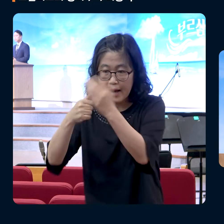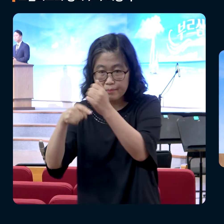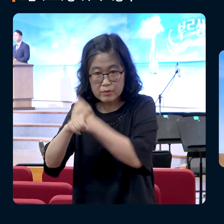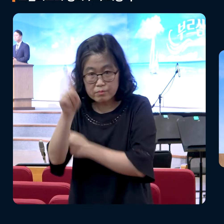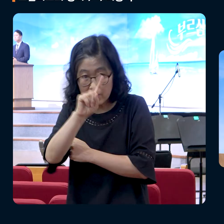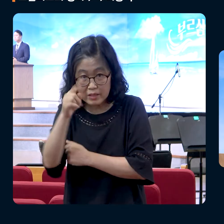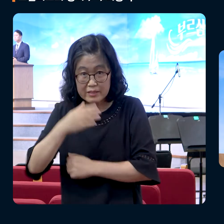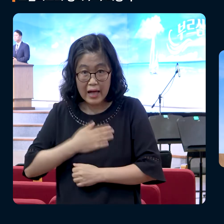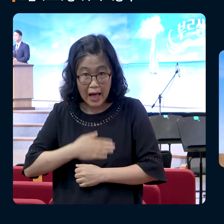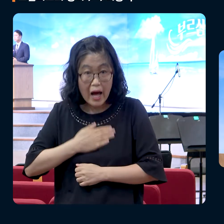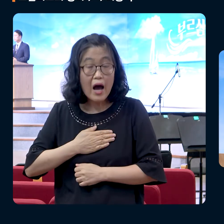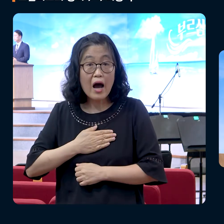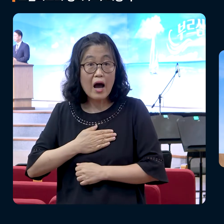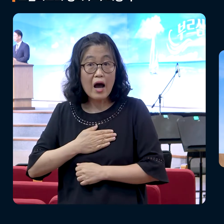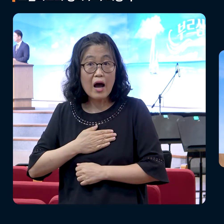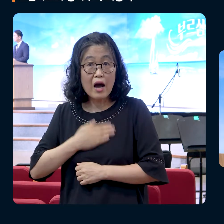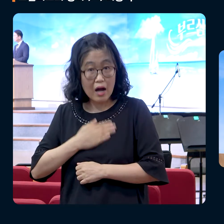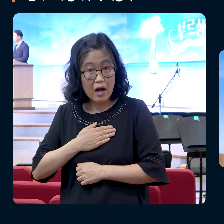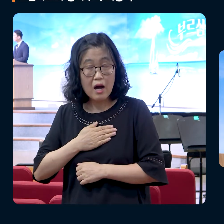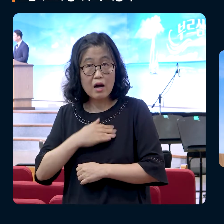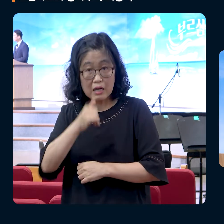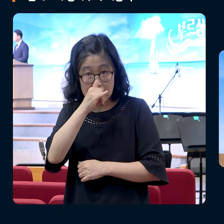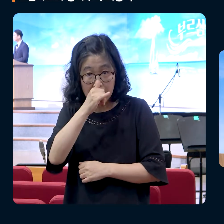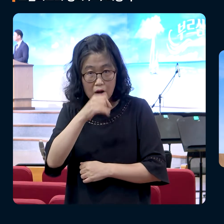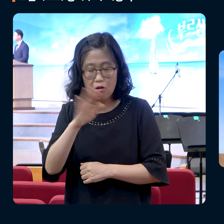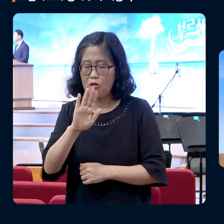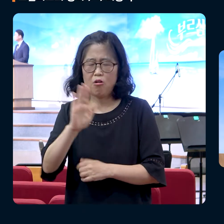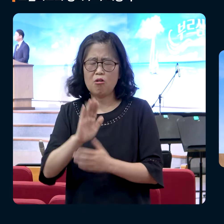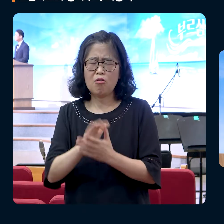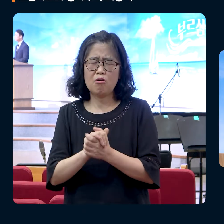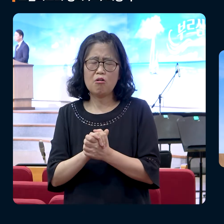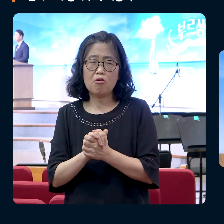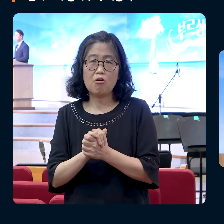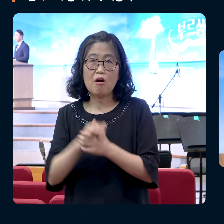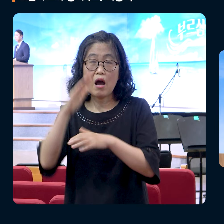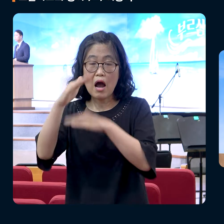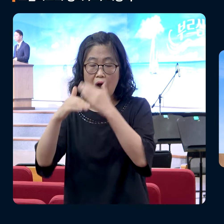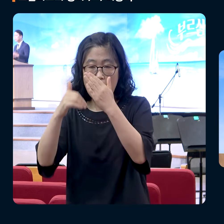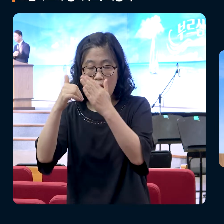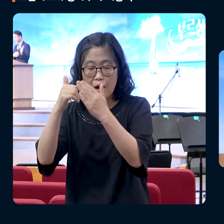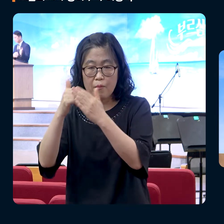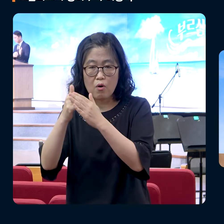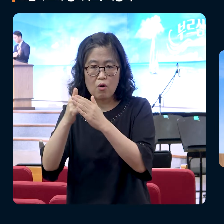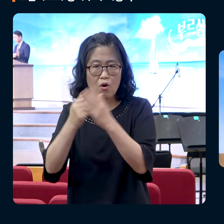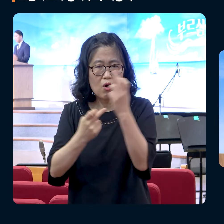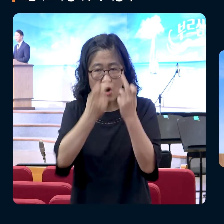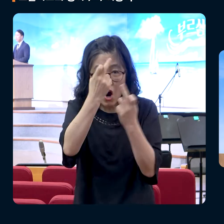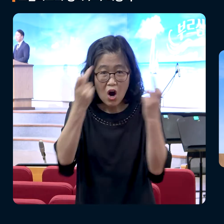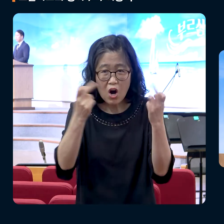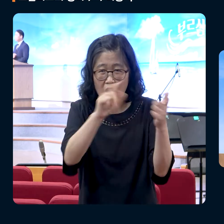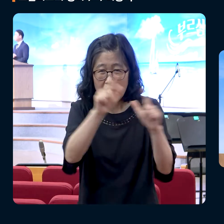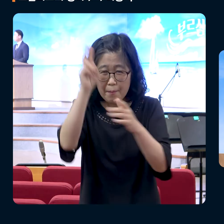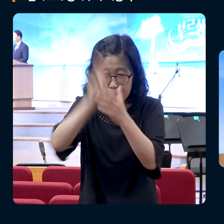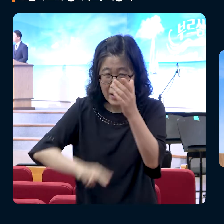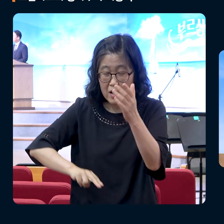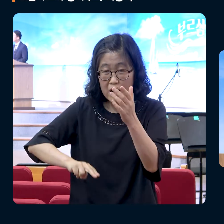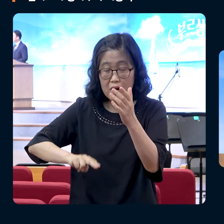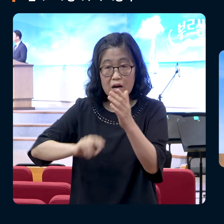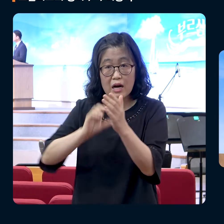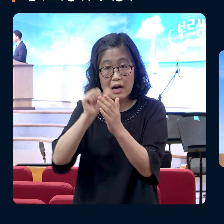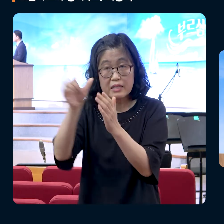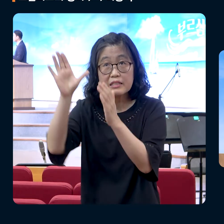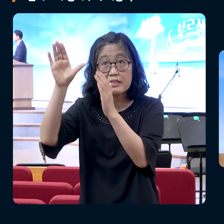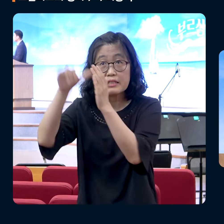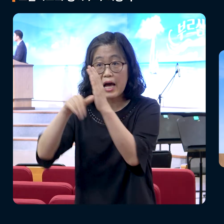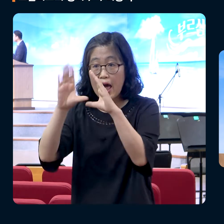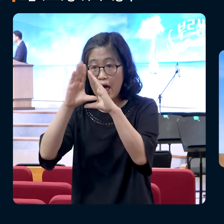형들에 의해서 목숨을 이렇게 잃을 뻔한 그런 일들이 있고 애굽으로 팔려갔을 때, 와,